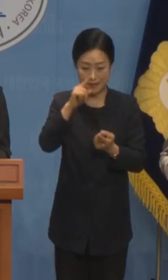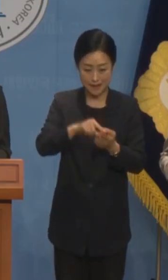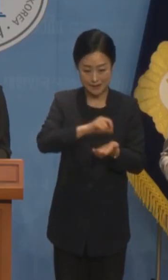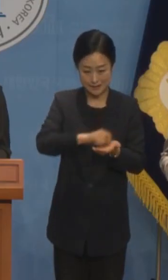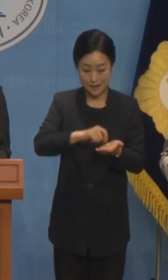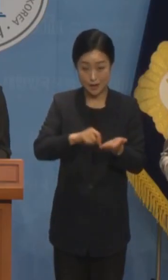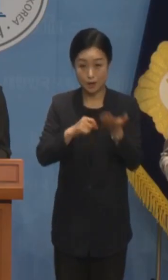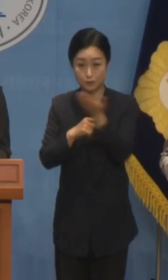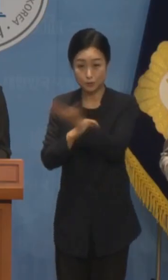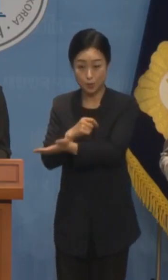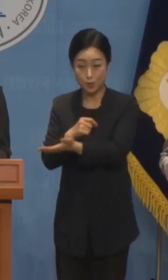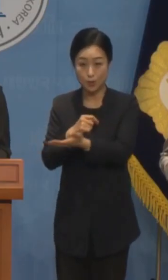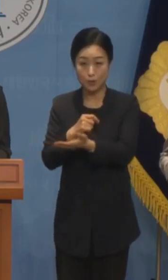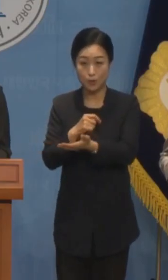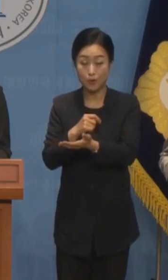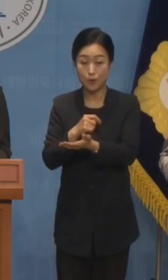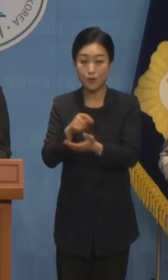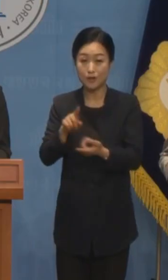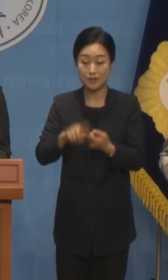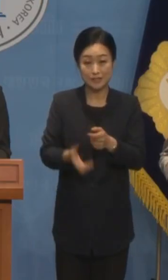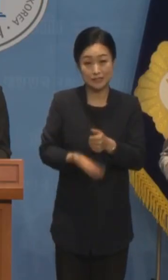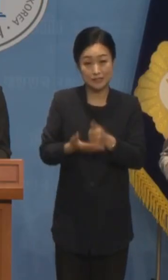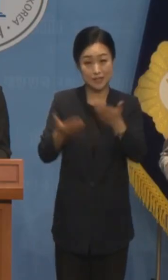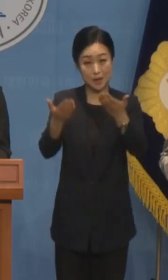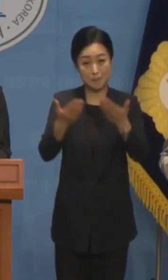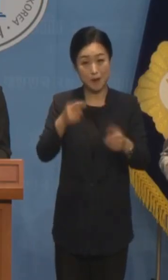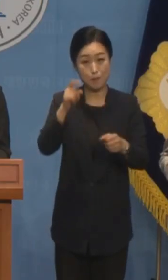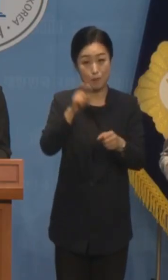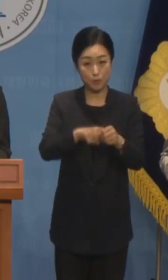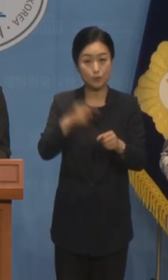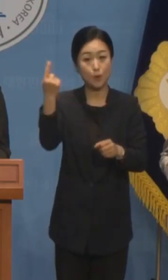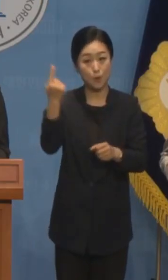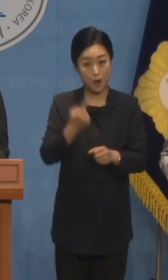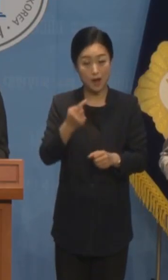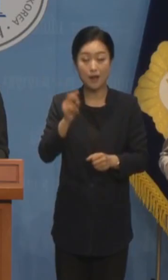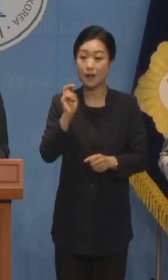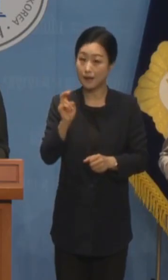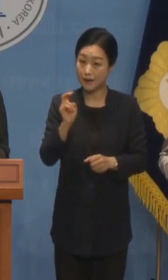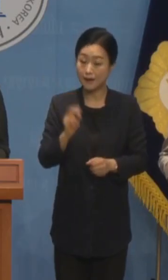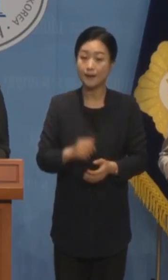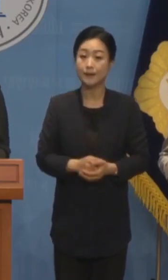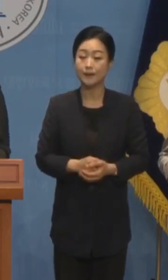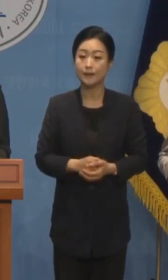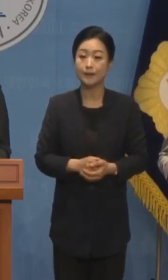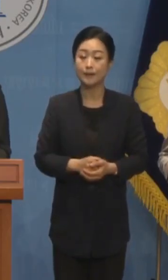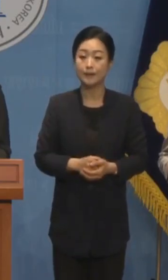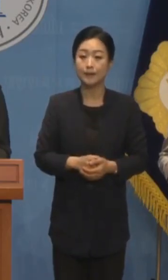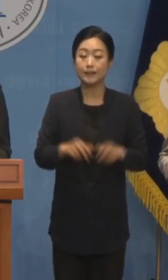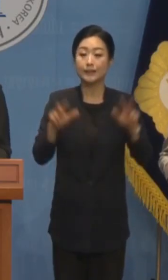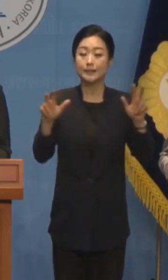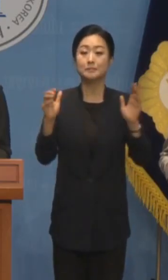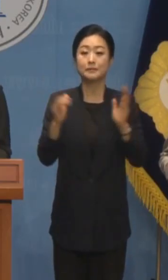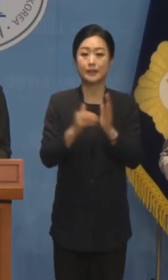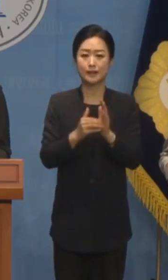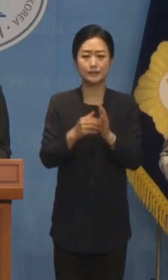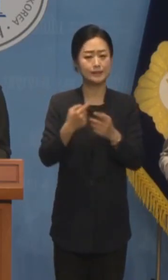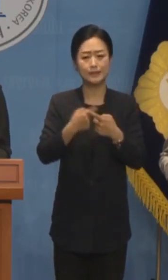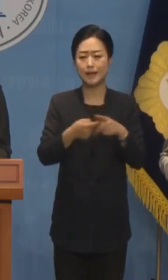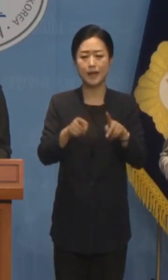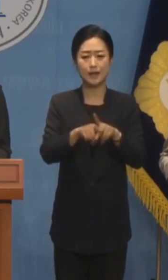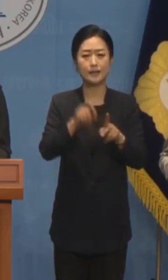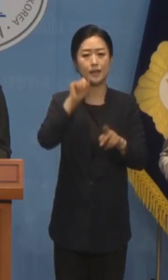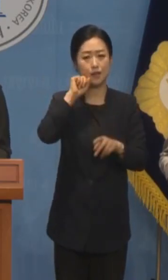맞게 서술하겠다고 칭찬받고 싶어 불렀습니까? 하나부터 열까지 이해할